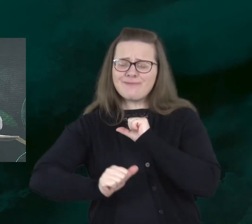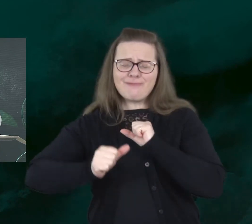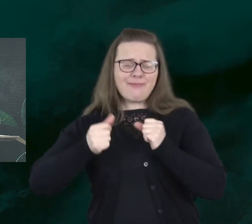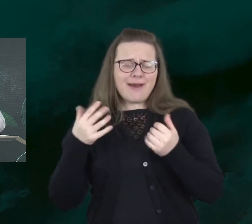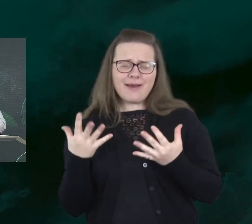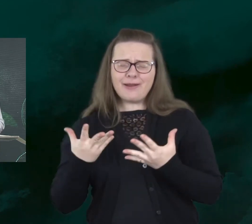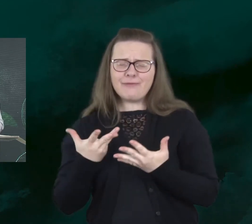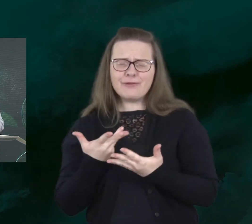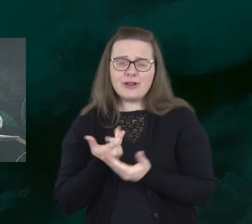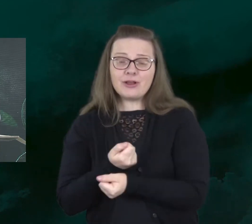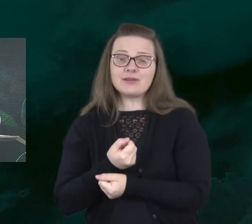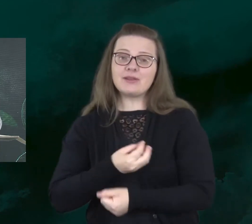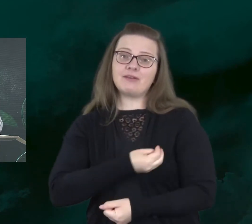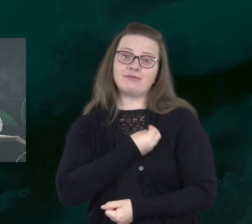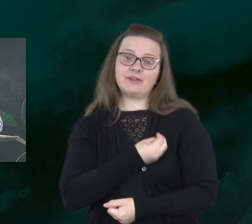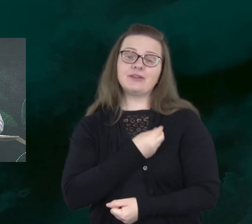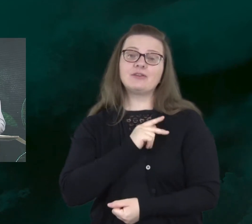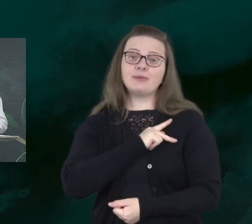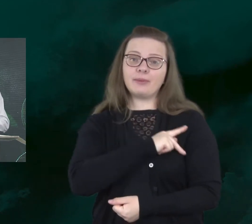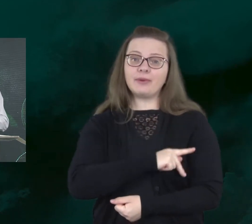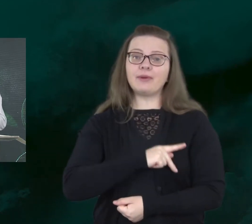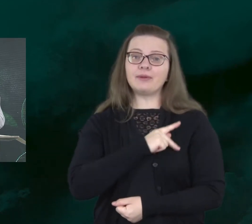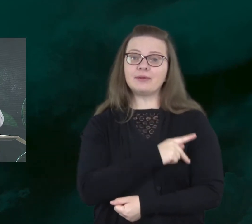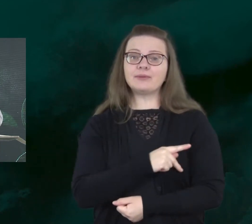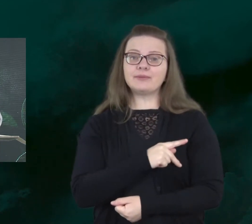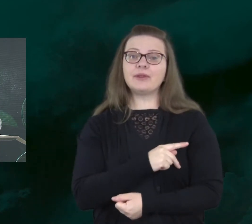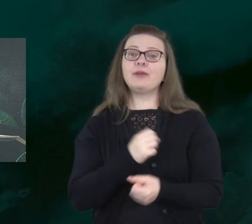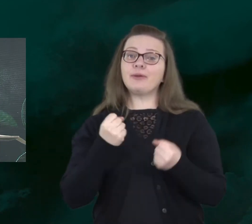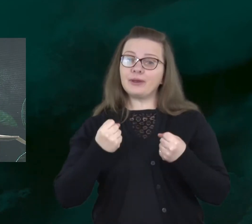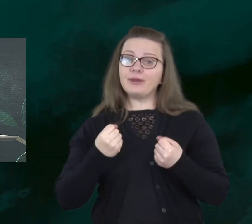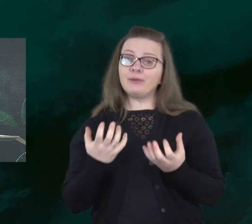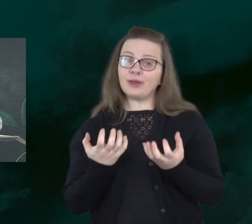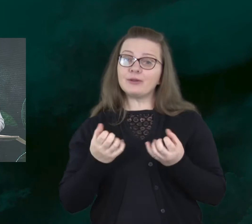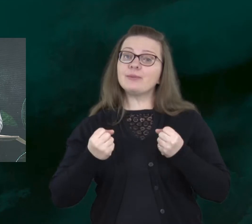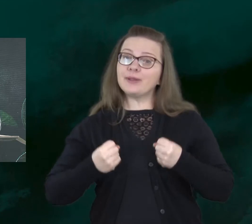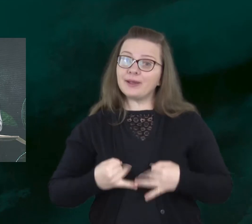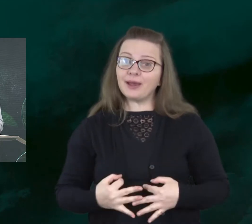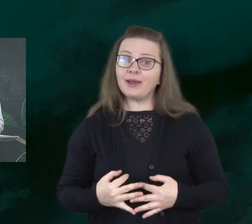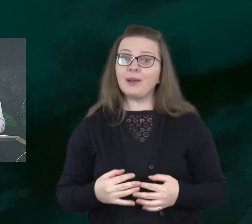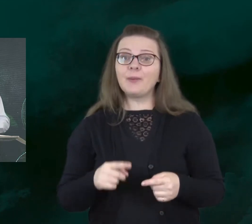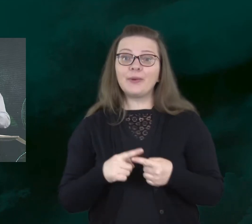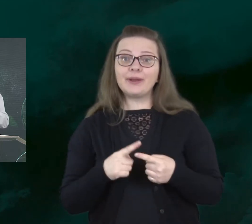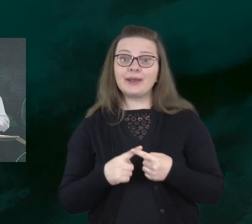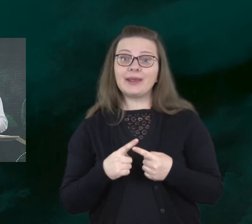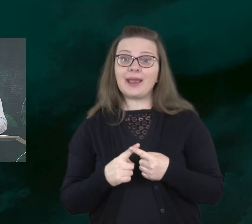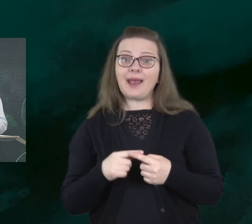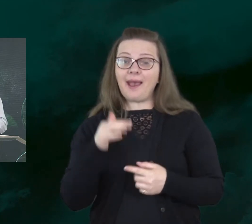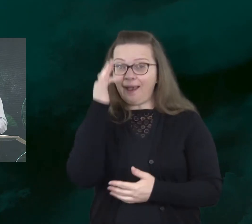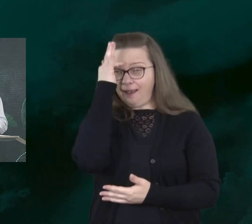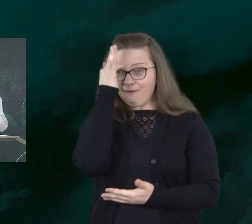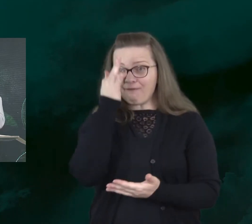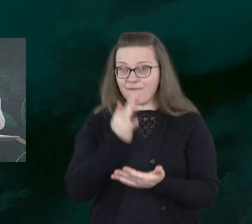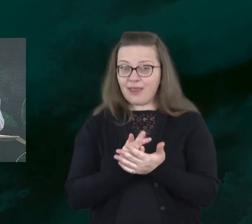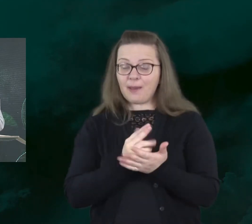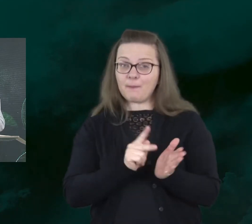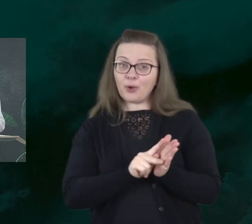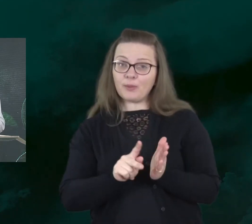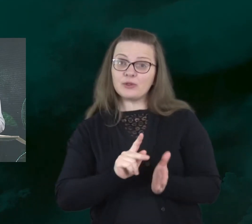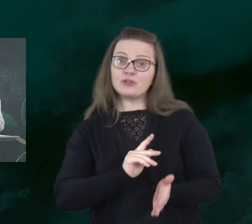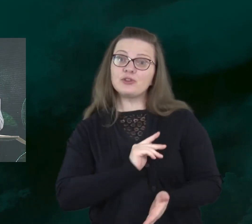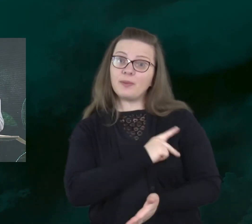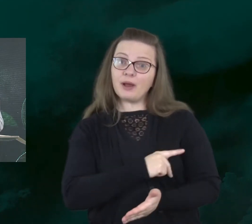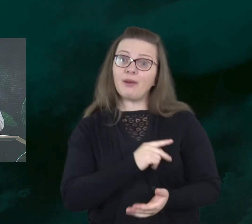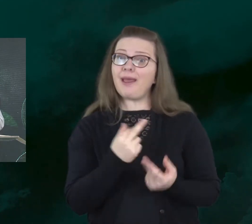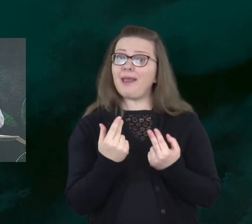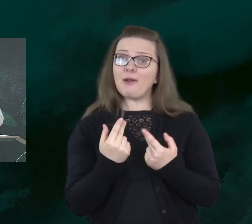extraordinária na vida de Paulo. É isso que eu quero mostrar para você. E essa mesma fé está em você. Essa mesma fé, quando você crê